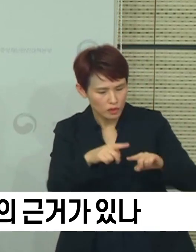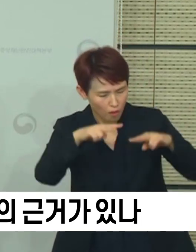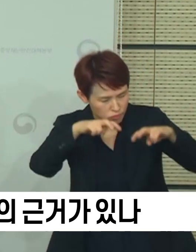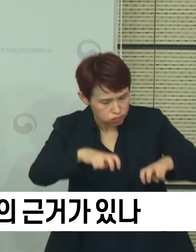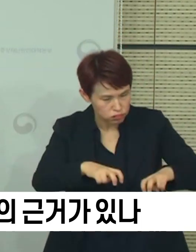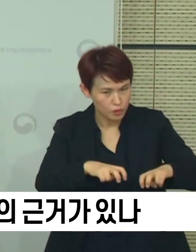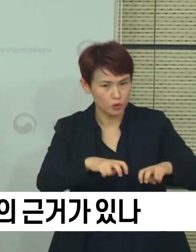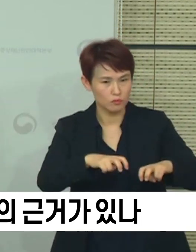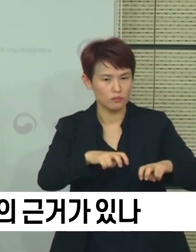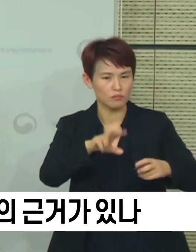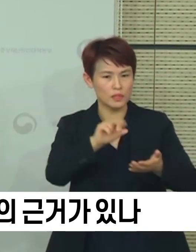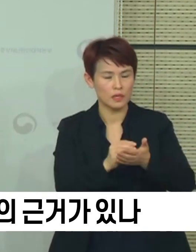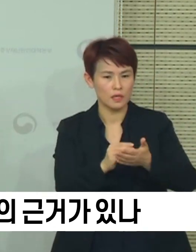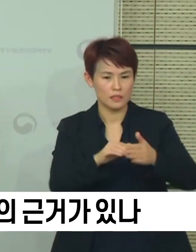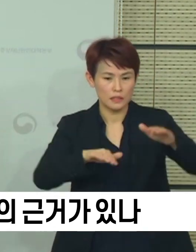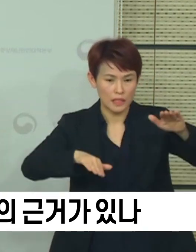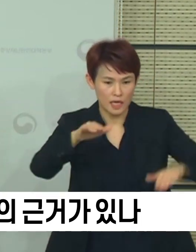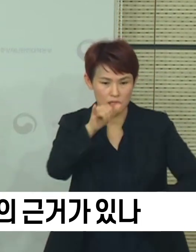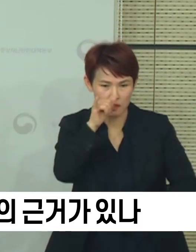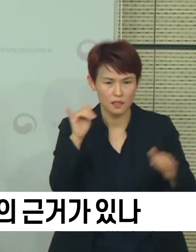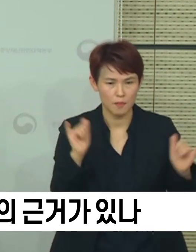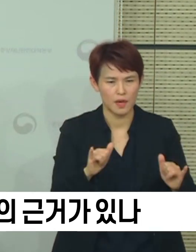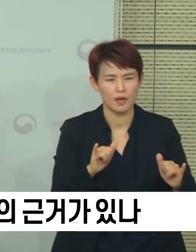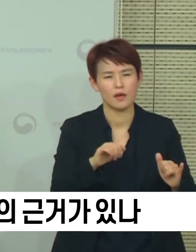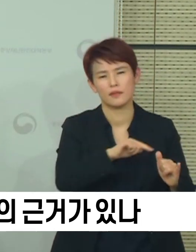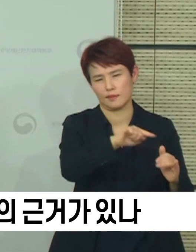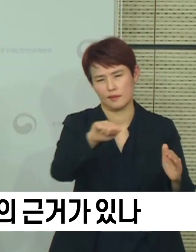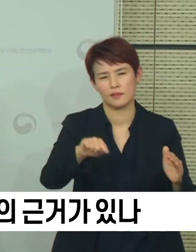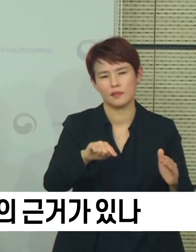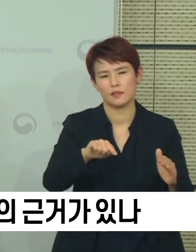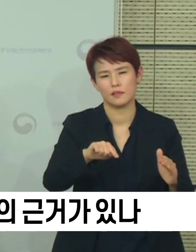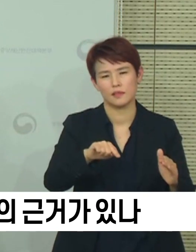나중에 차이를 나타났을 때 있는 부작용까지도